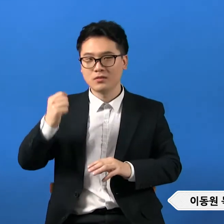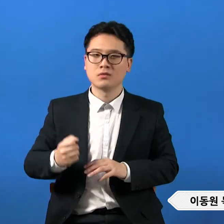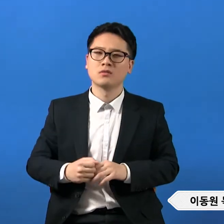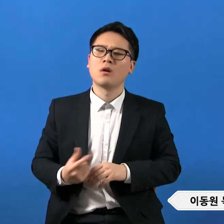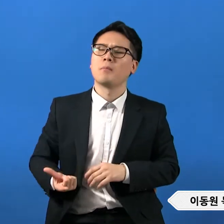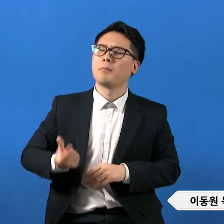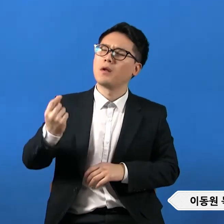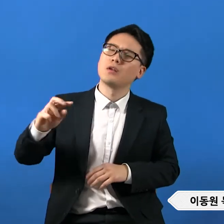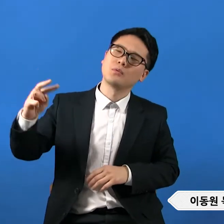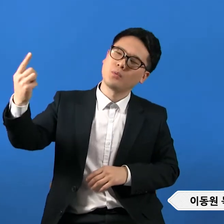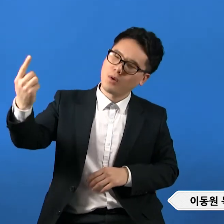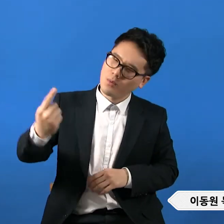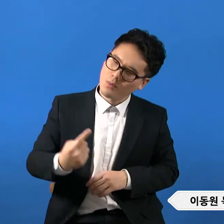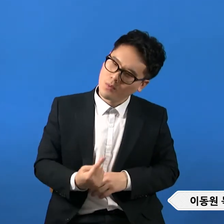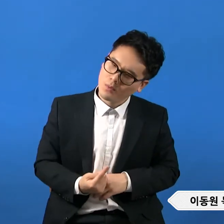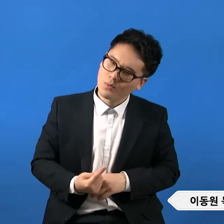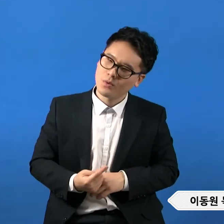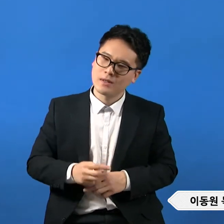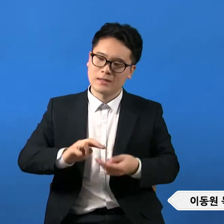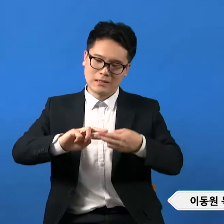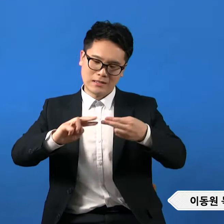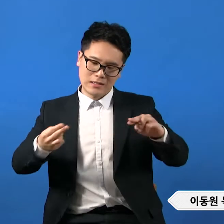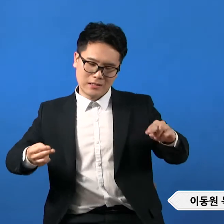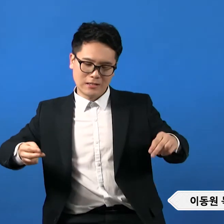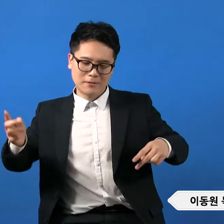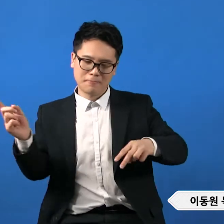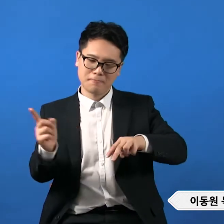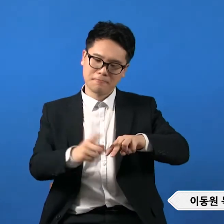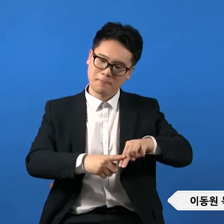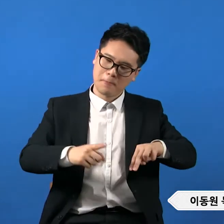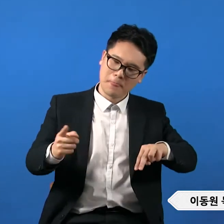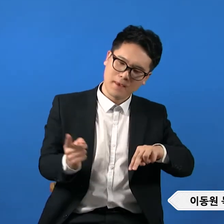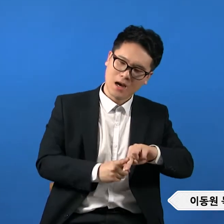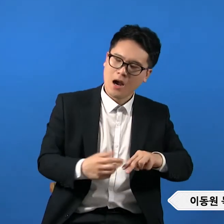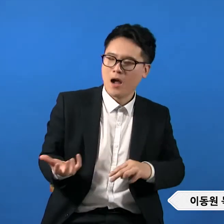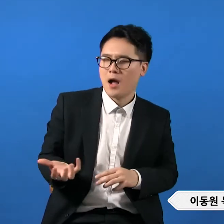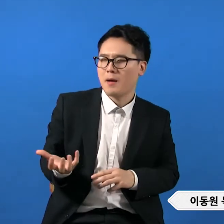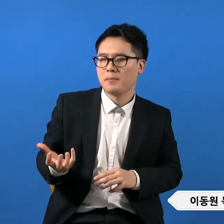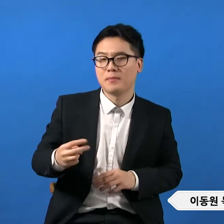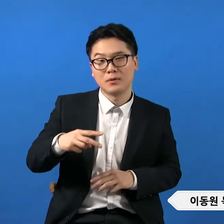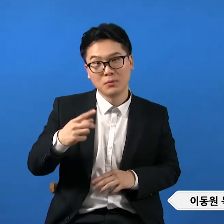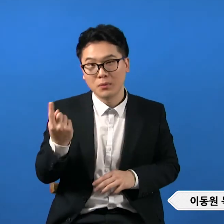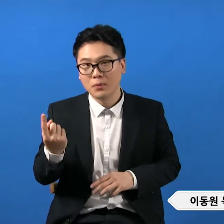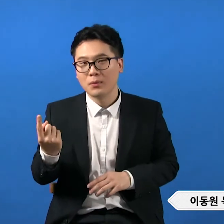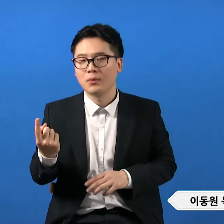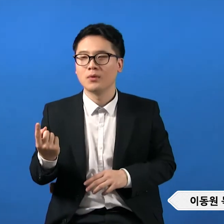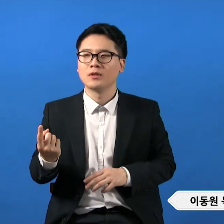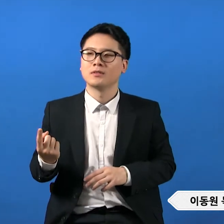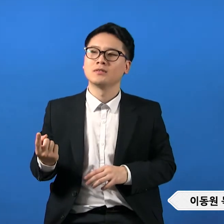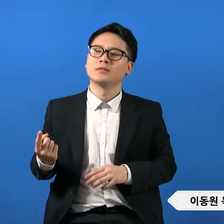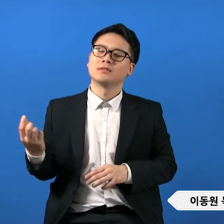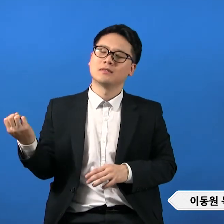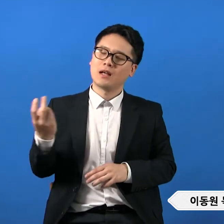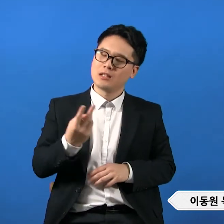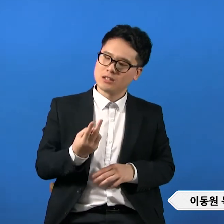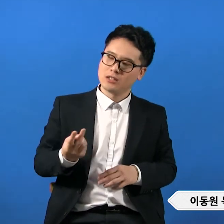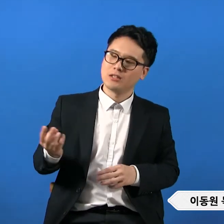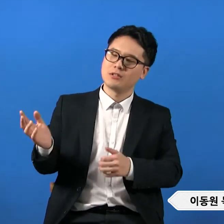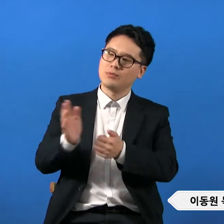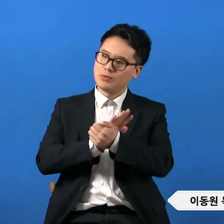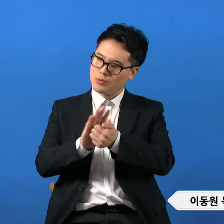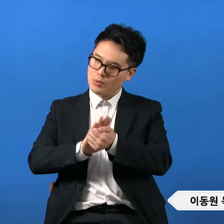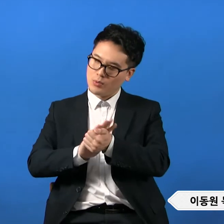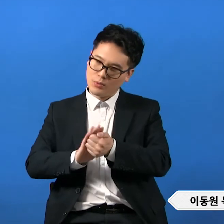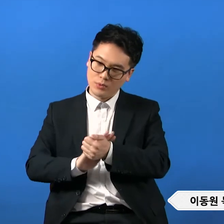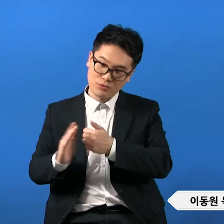오. 채찍 맞아 아파도 주님의 손으로 때리시고 어루만져 위로해 주시는 우리